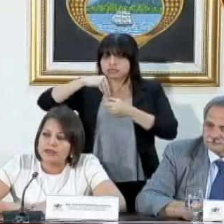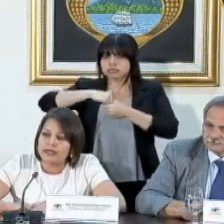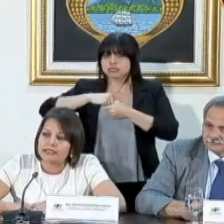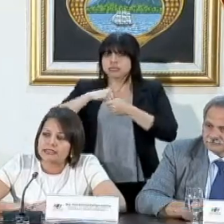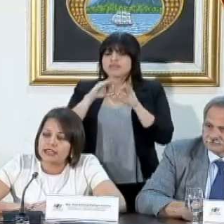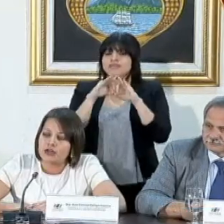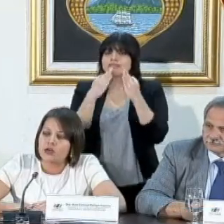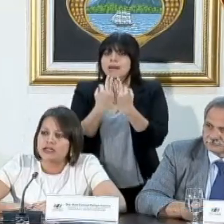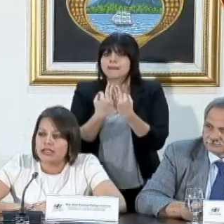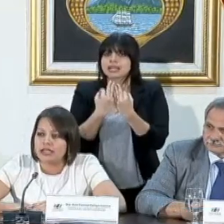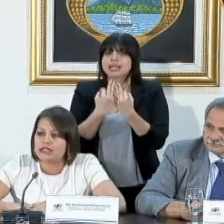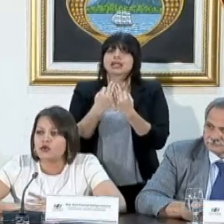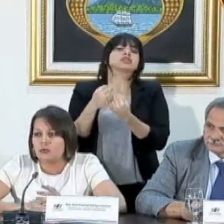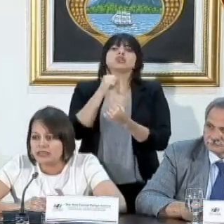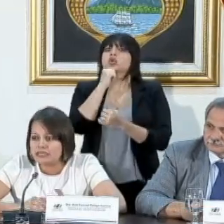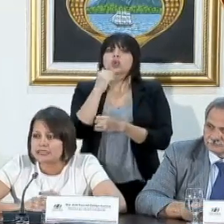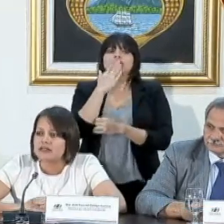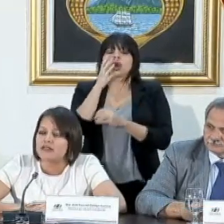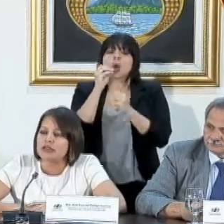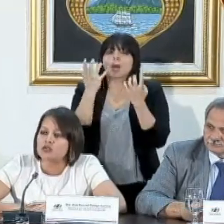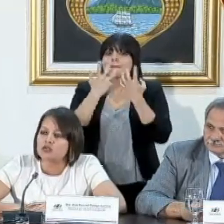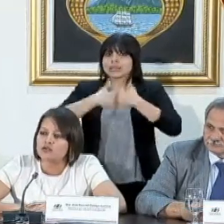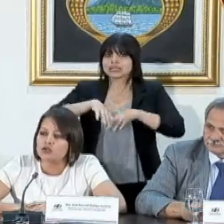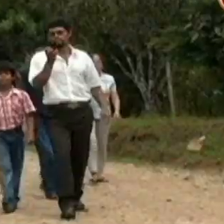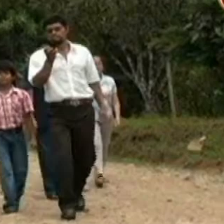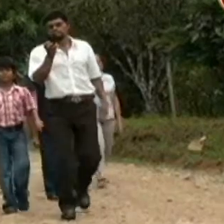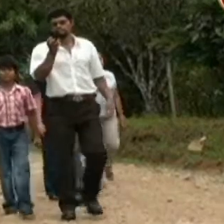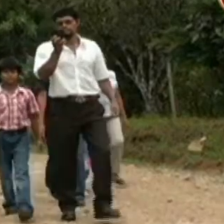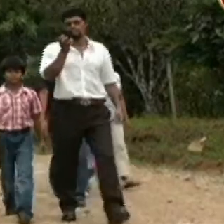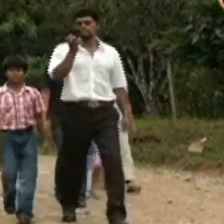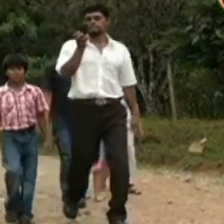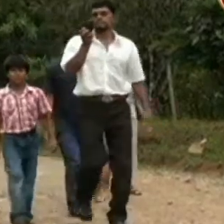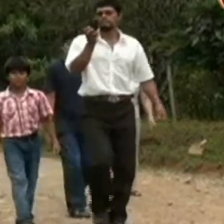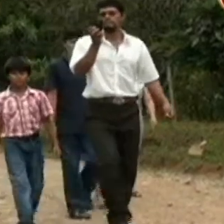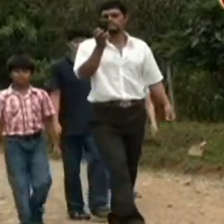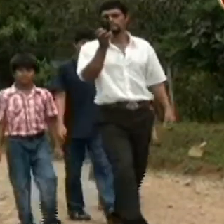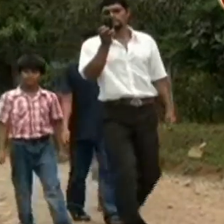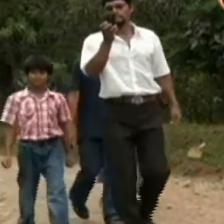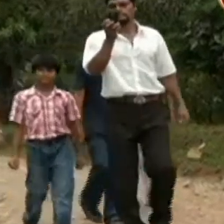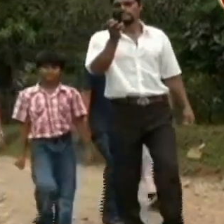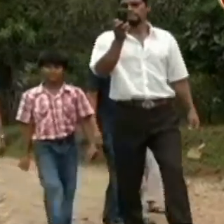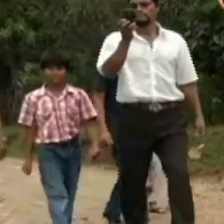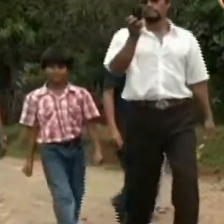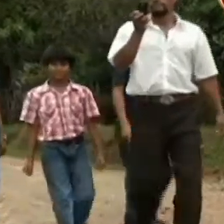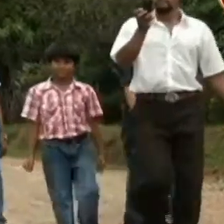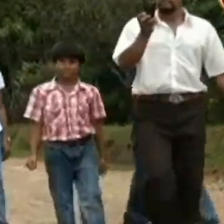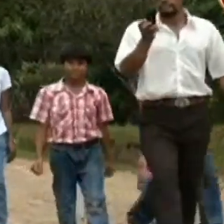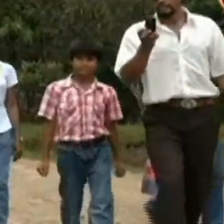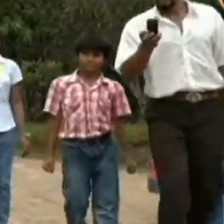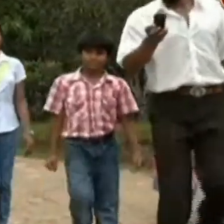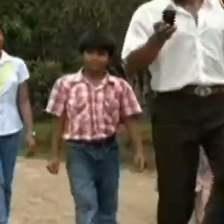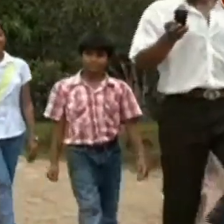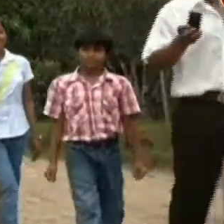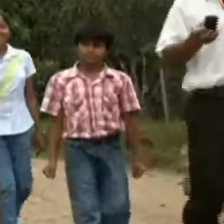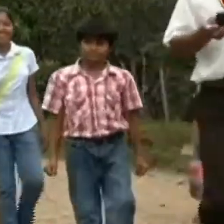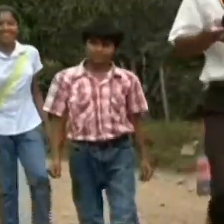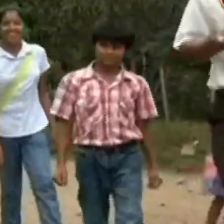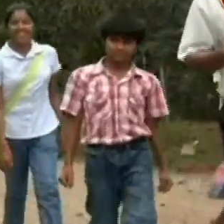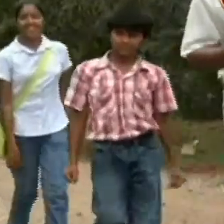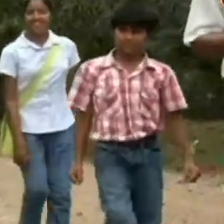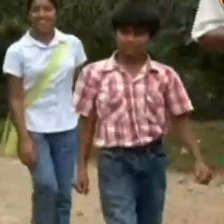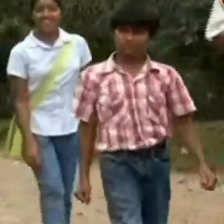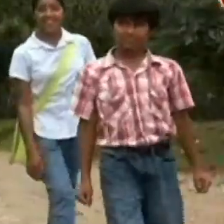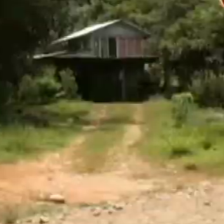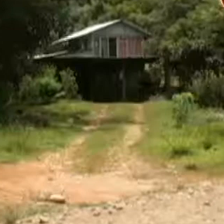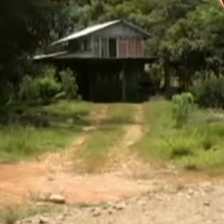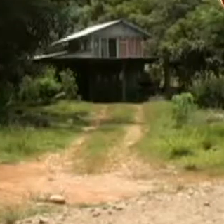las familias no indígenas o mixtas que viven en los territorios indígenas y de esta manera determinar quiénes sí y quiénes no tienen derecho a